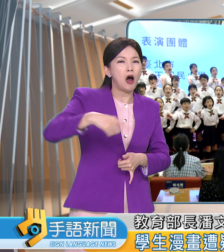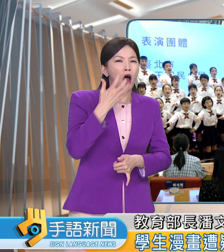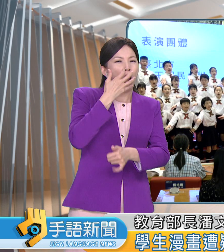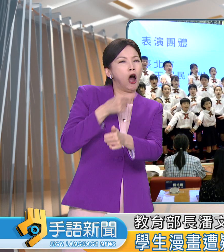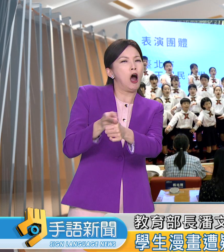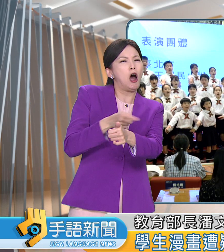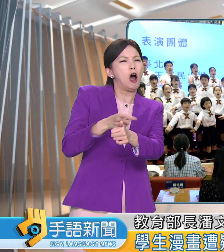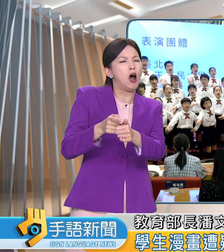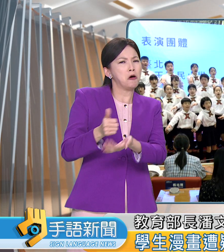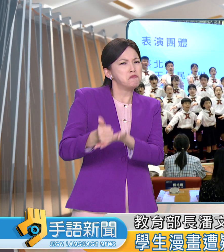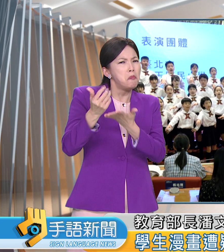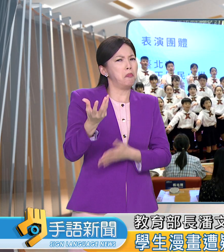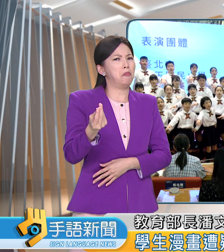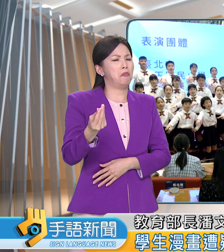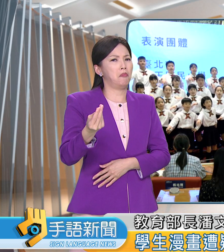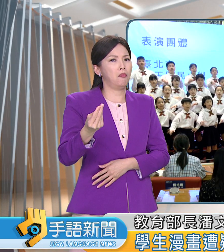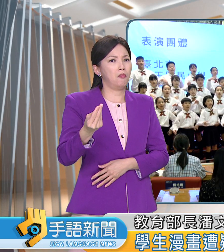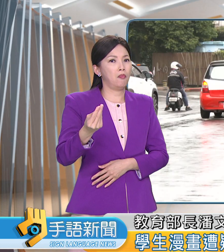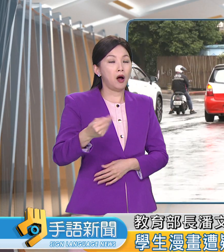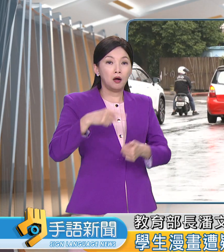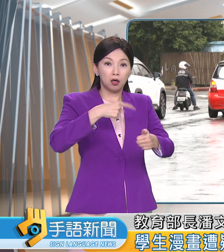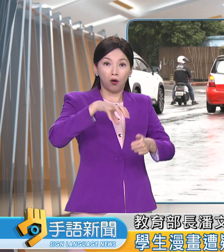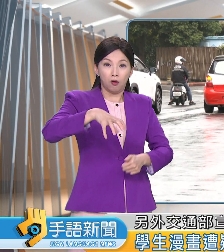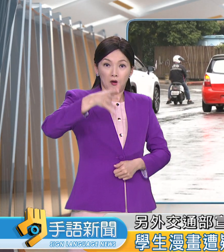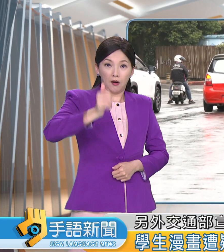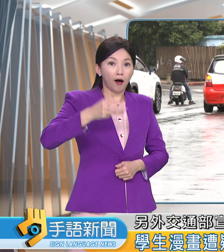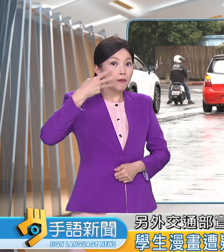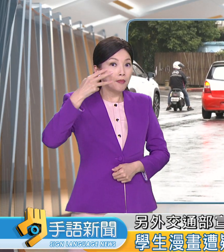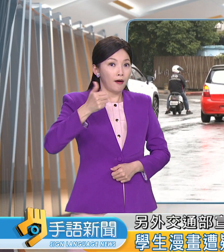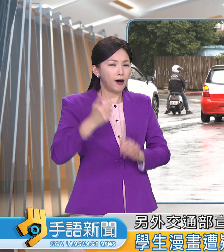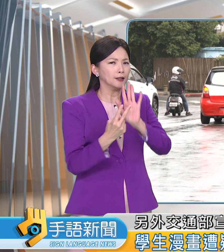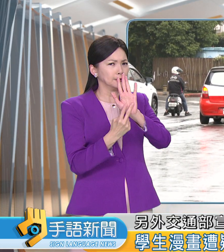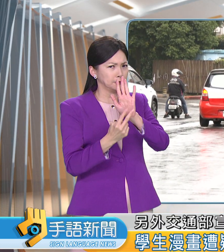态支持学生创作。